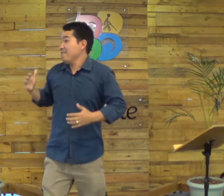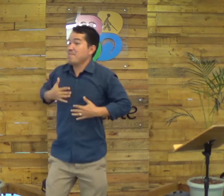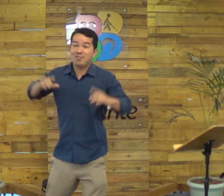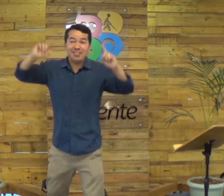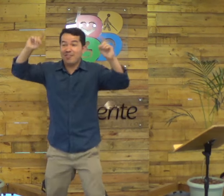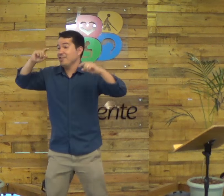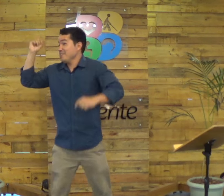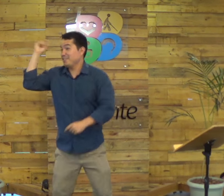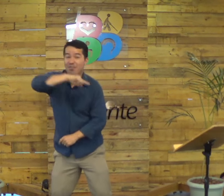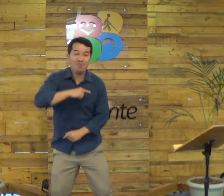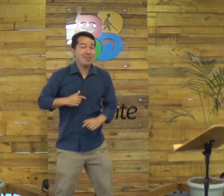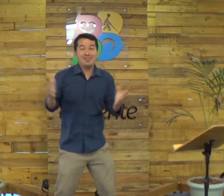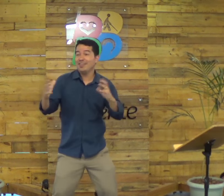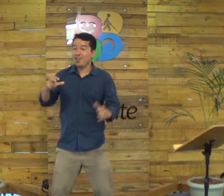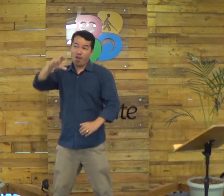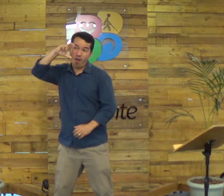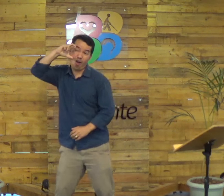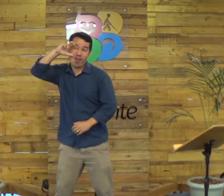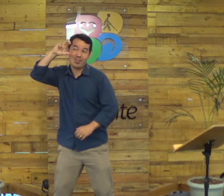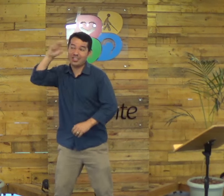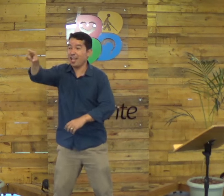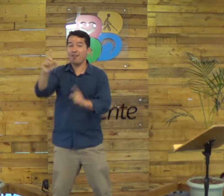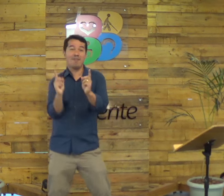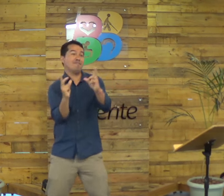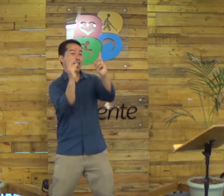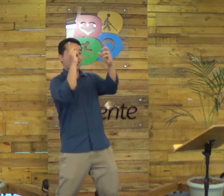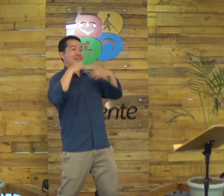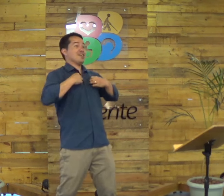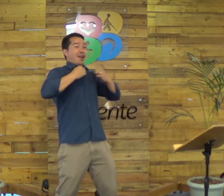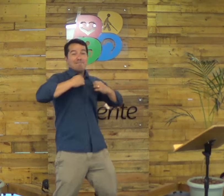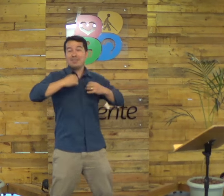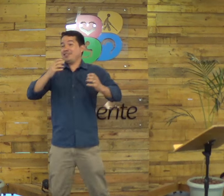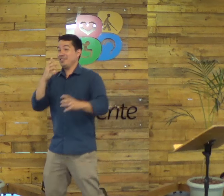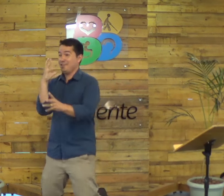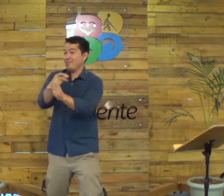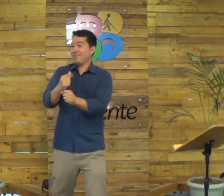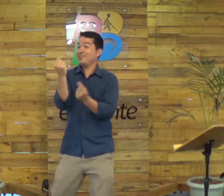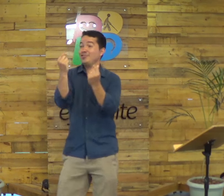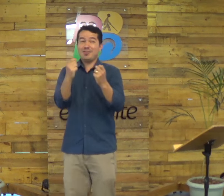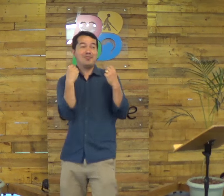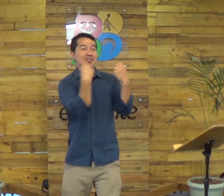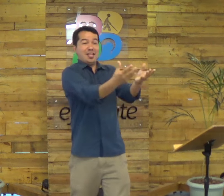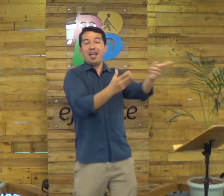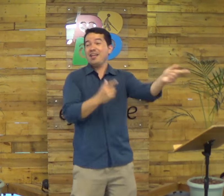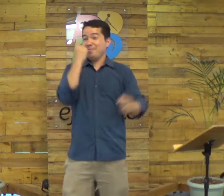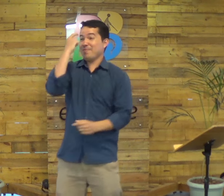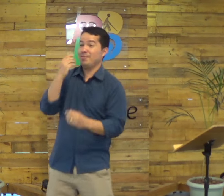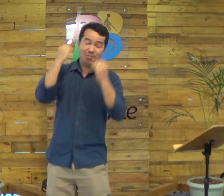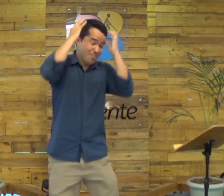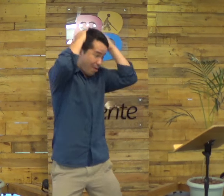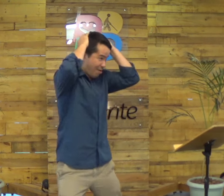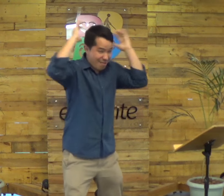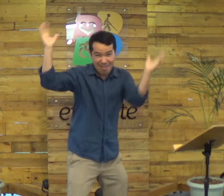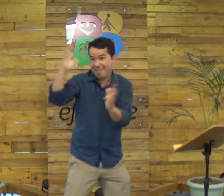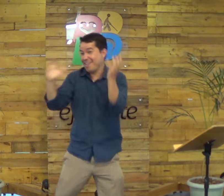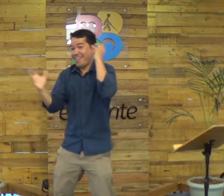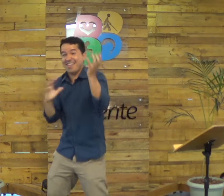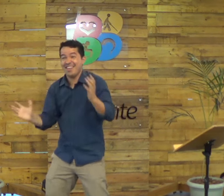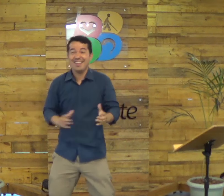como é que eu vou fazer? Já tem bala, o Rogério também, vender, vender, só fazer ele, o cadáver, como é que vai fazer?